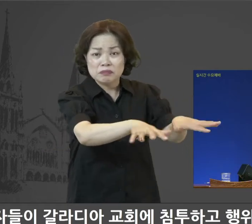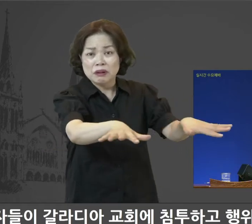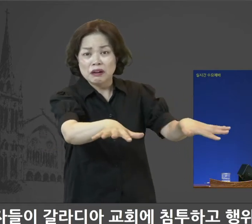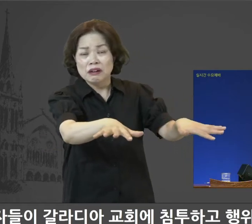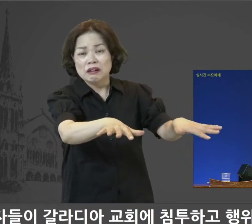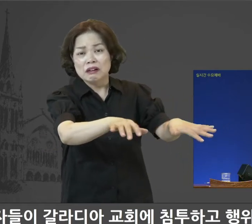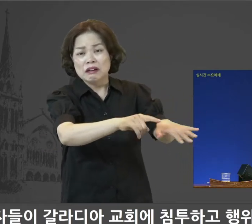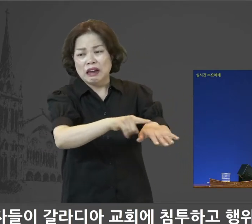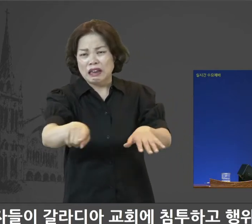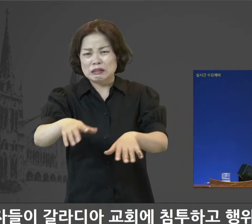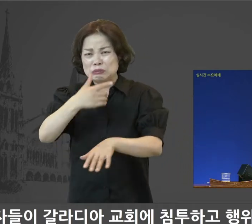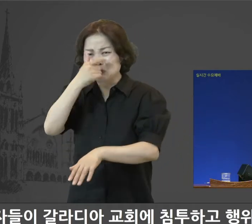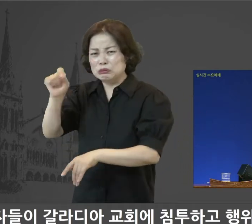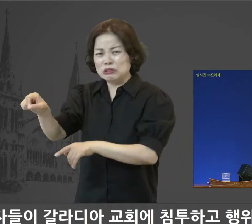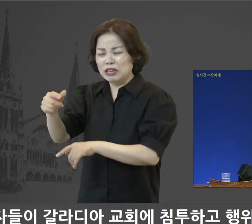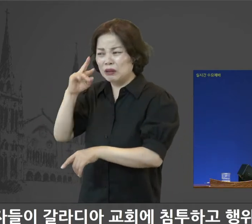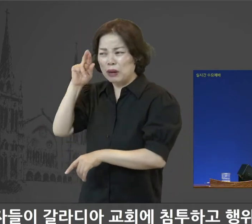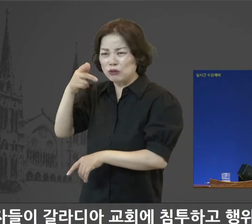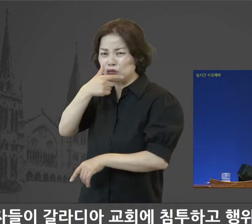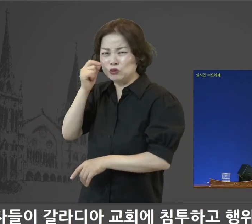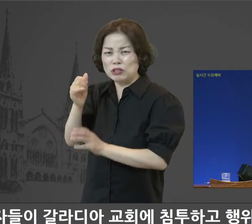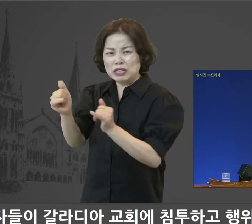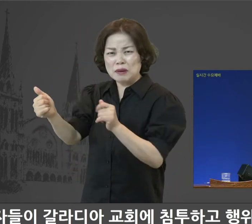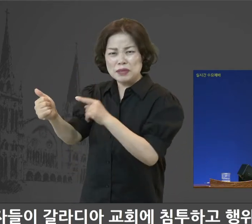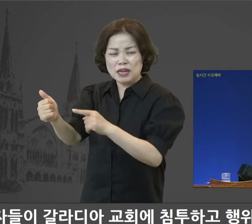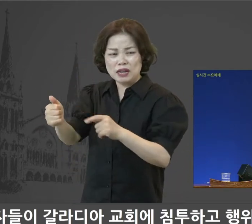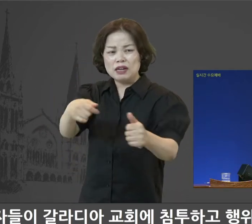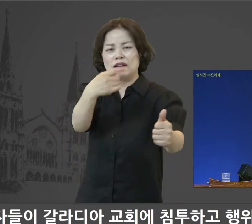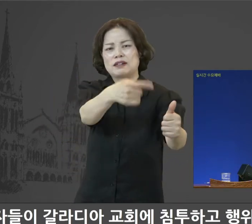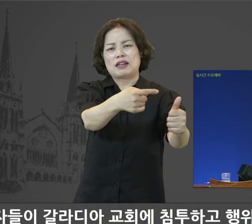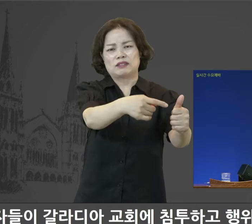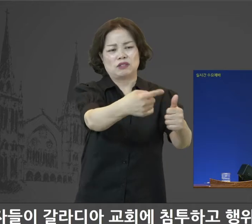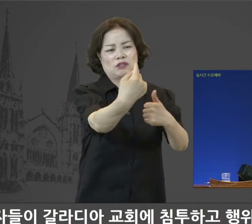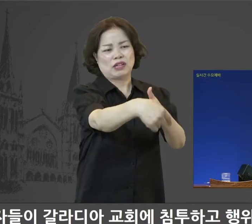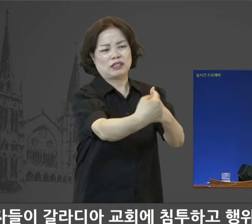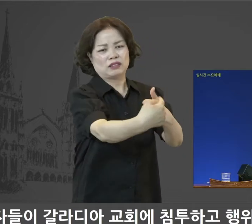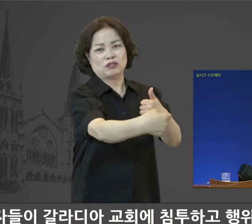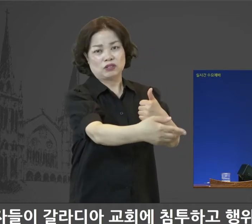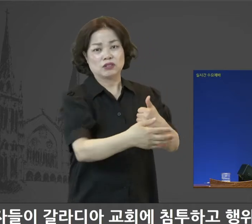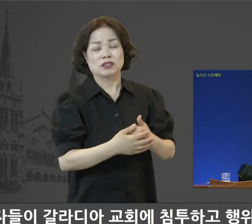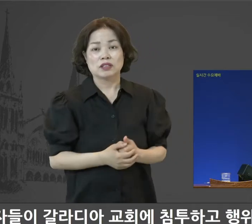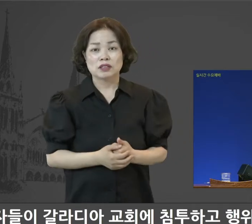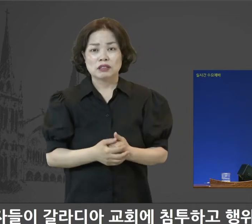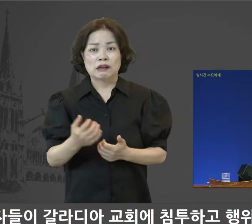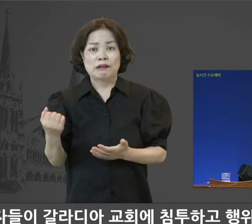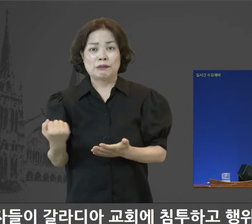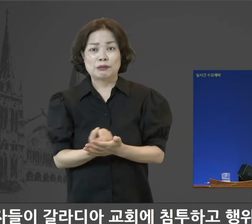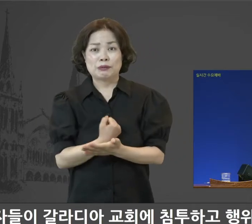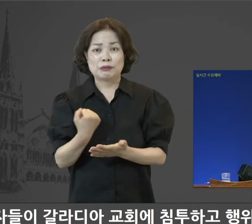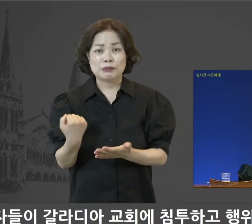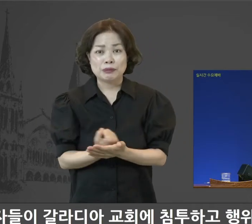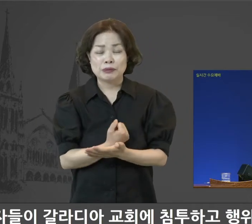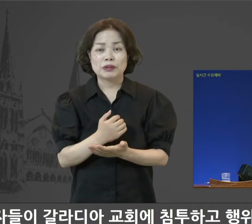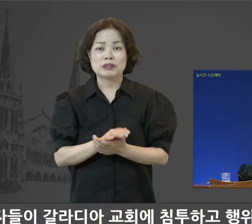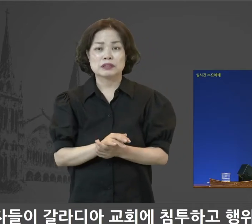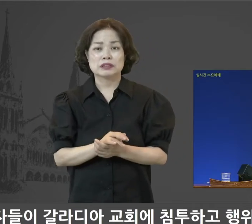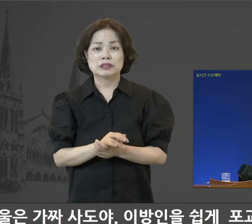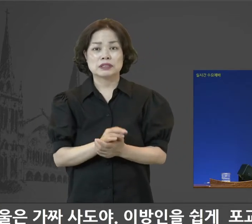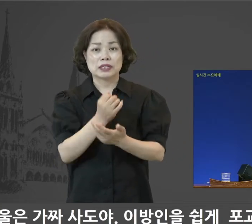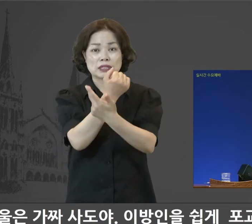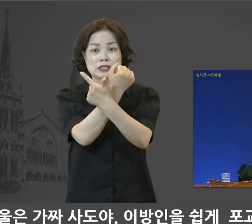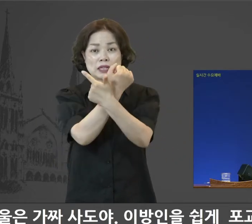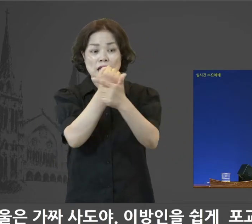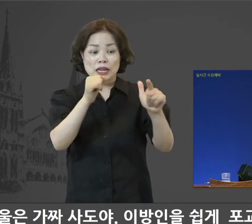만든 거야. 부족한 거야. 그렇게 가르쳤다라는 것이죠. 그런데 안타깝게도